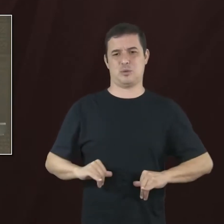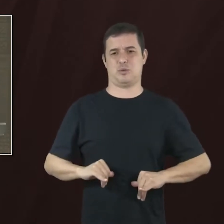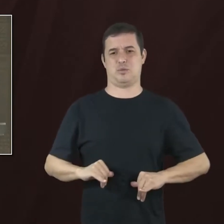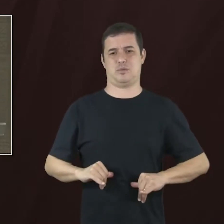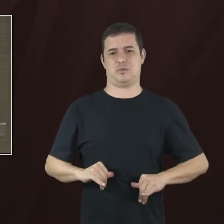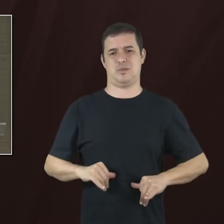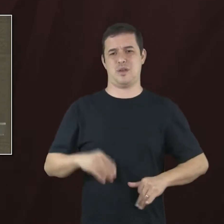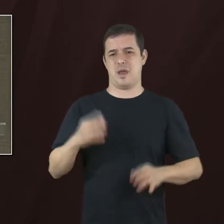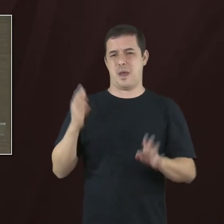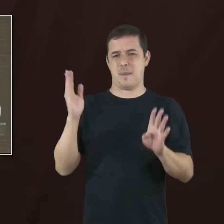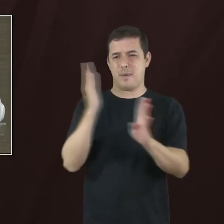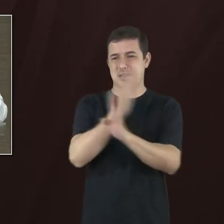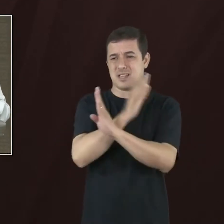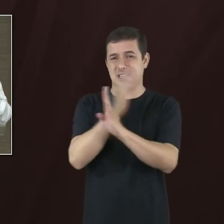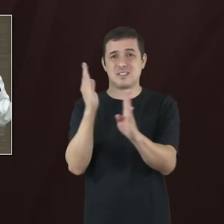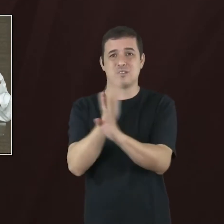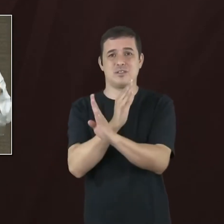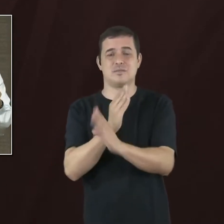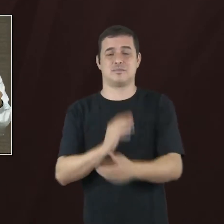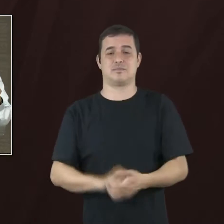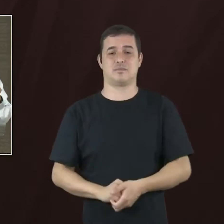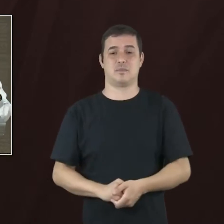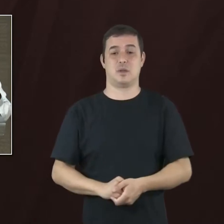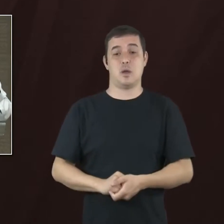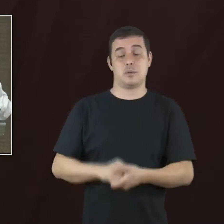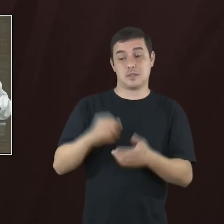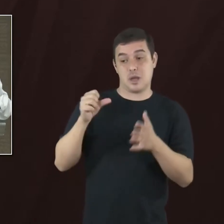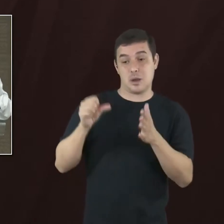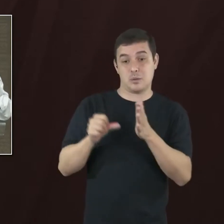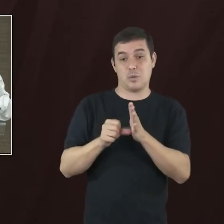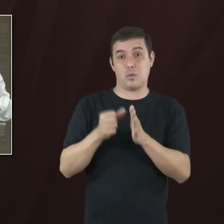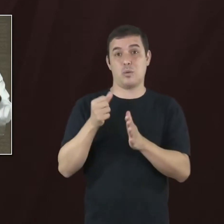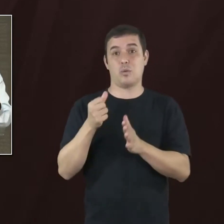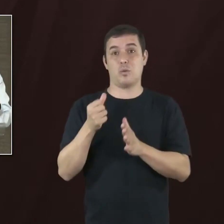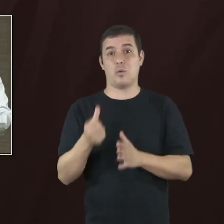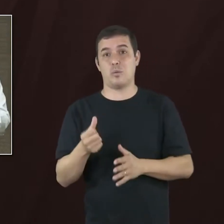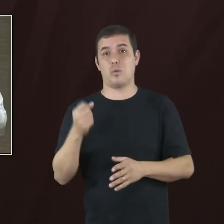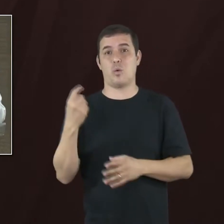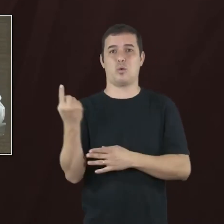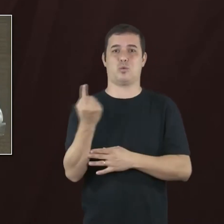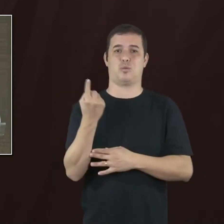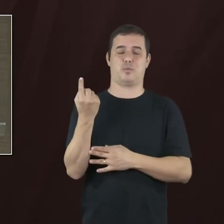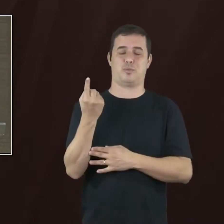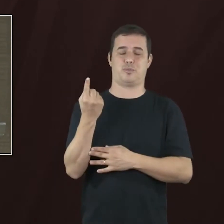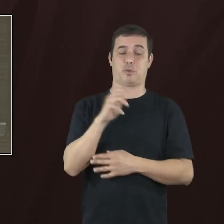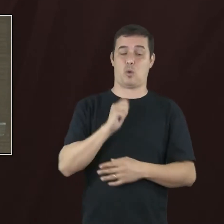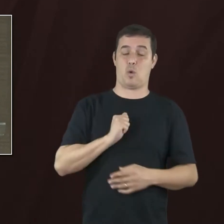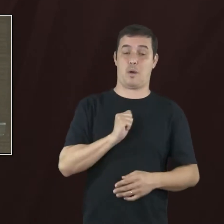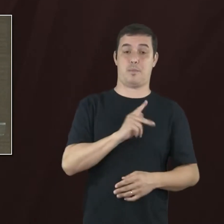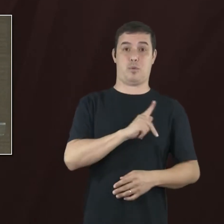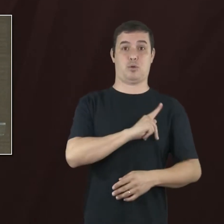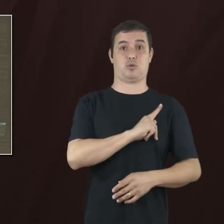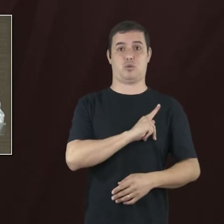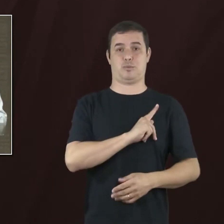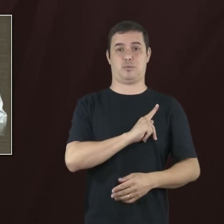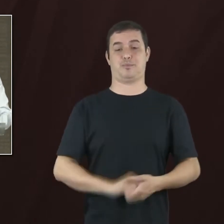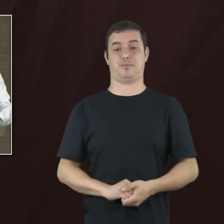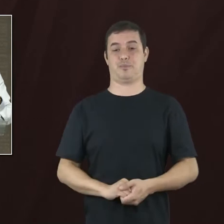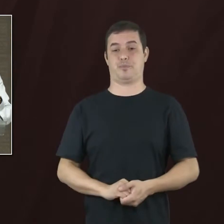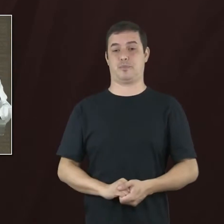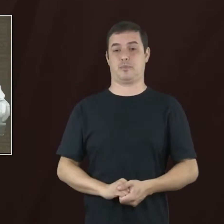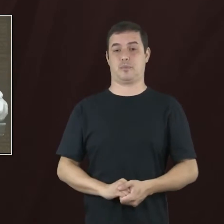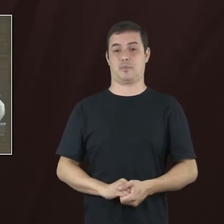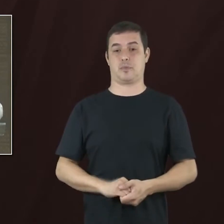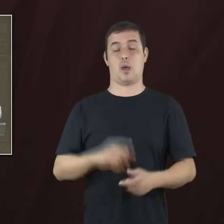perseguições, para nós sermos totalmente um, né, com esses apóstolos. Para quê? Para